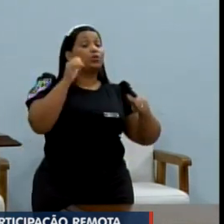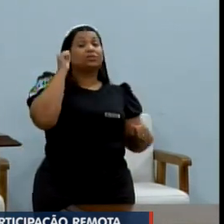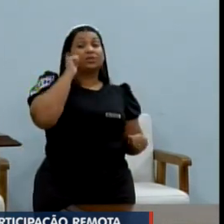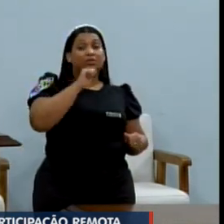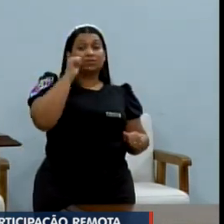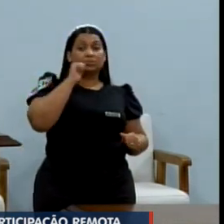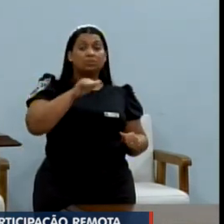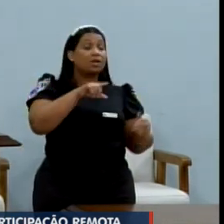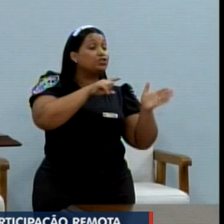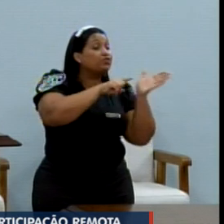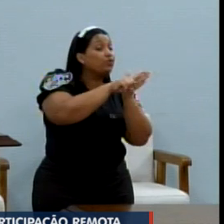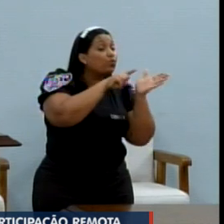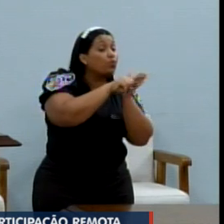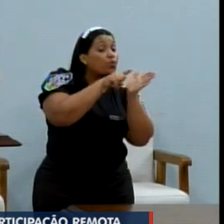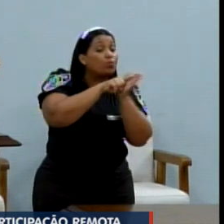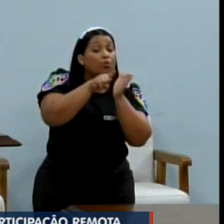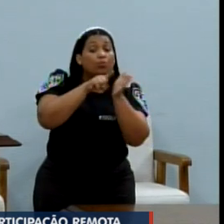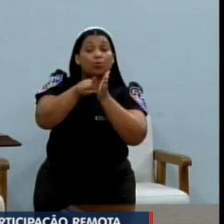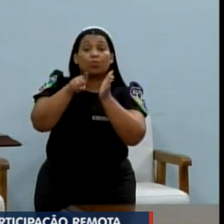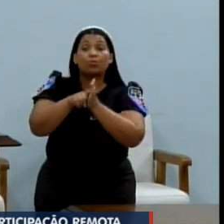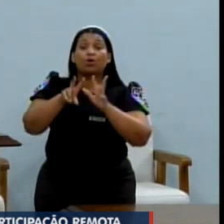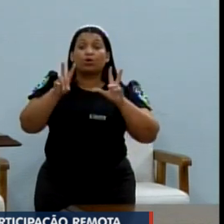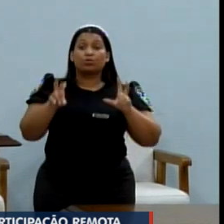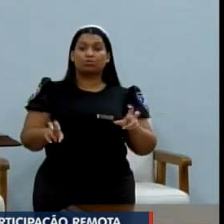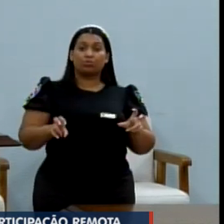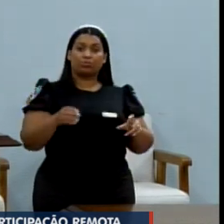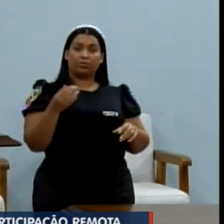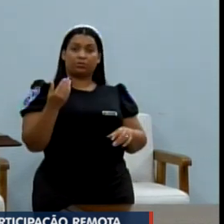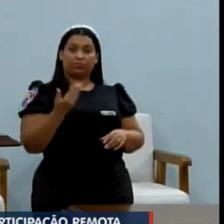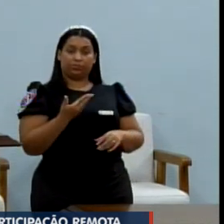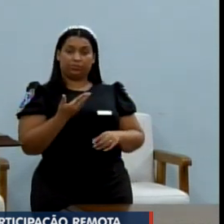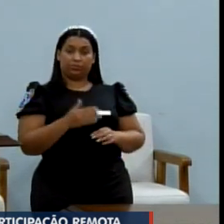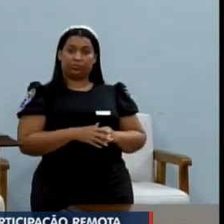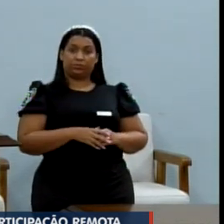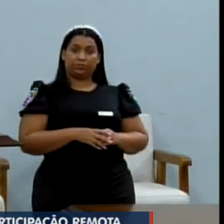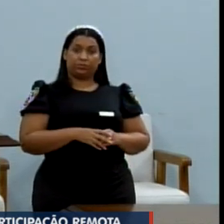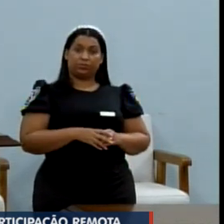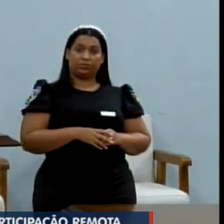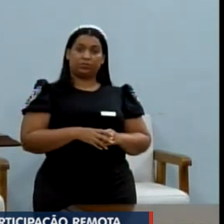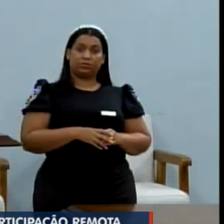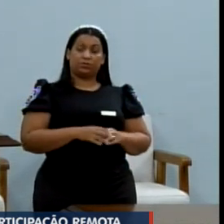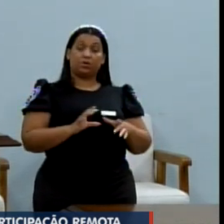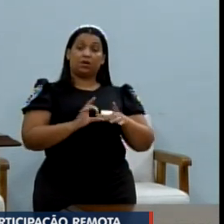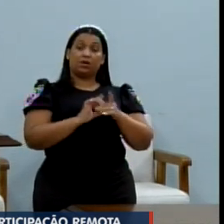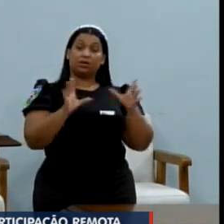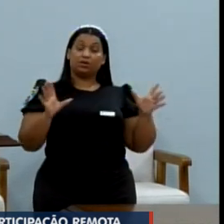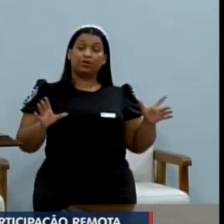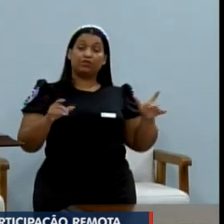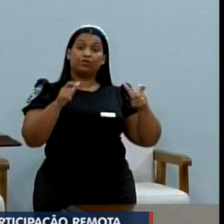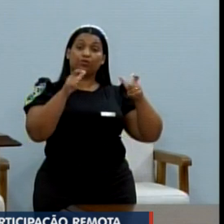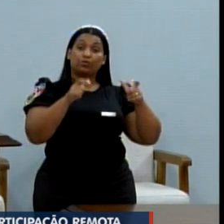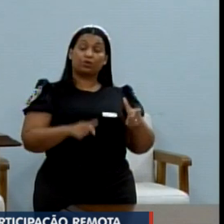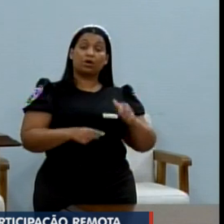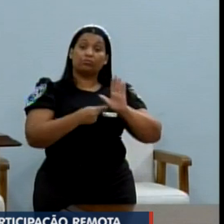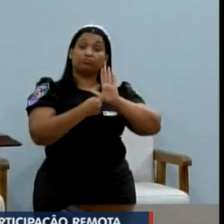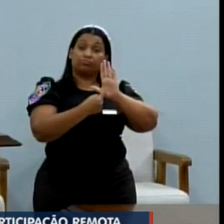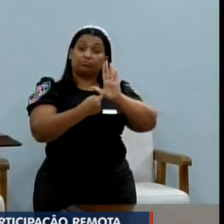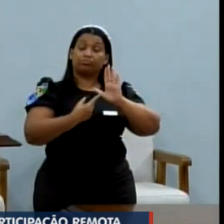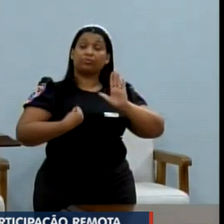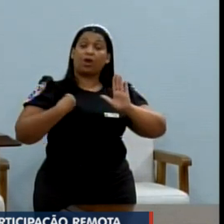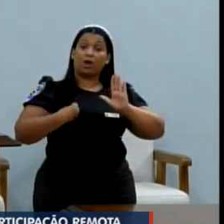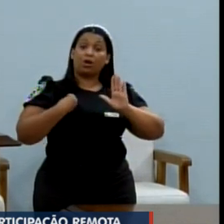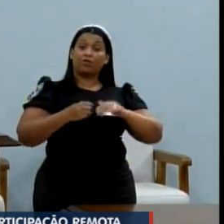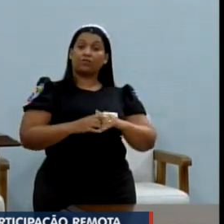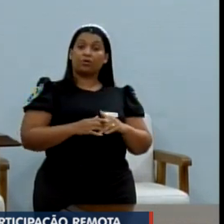foram consultadas sobre esse formato de você abrir um espaço com transmissão ao vivo